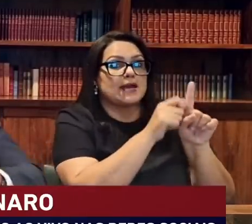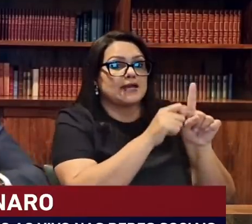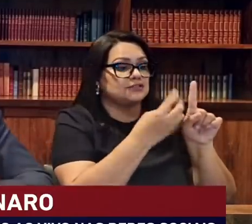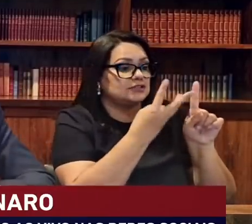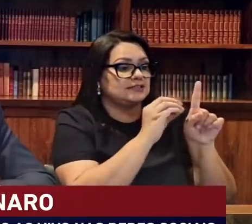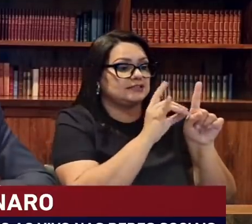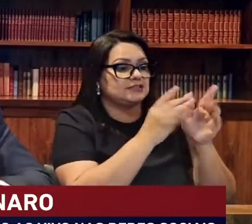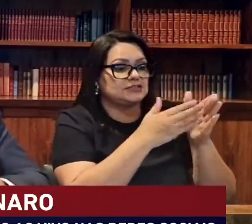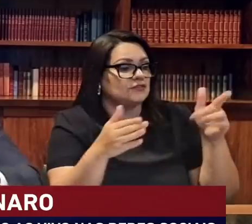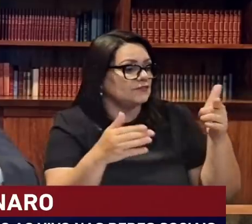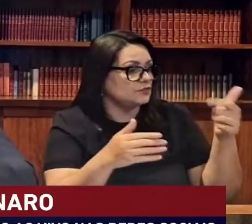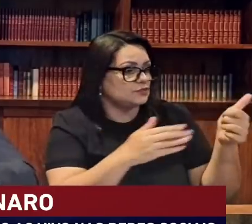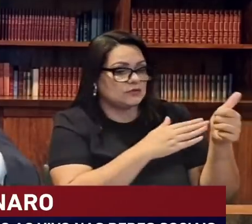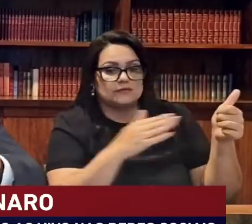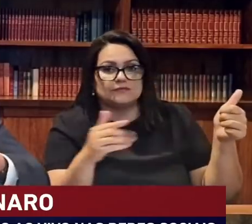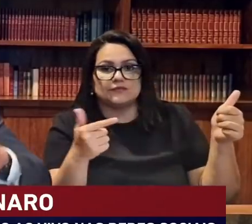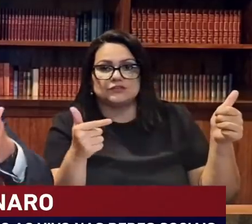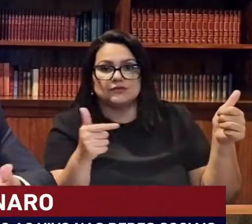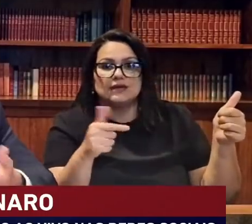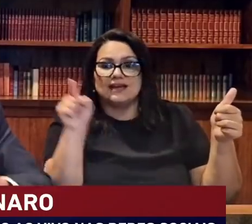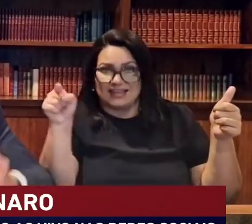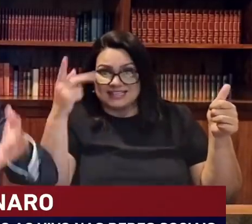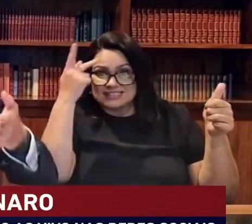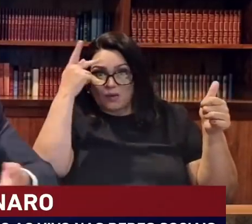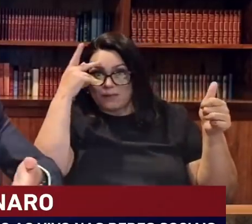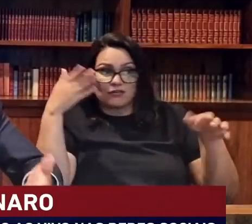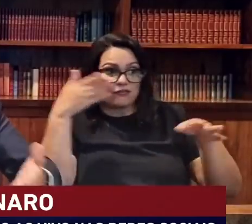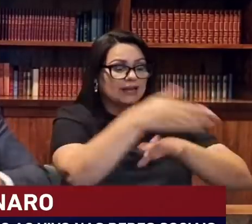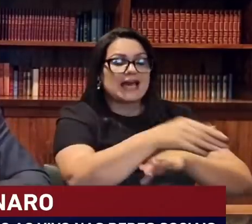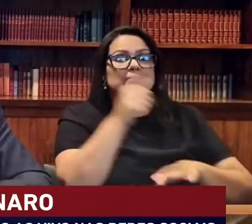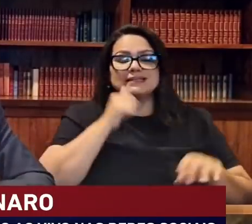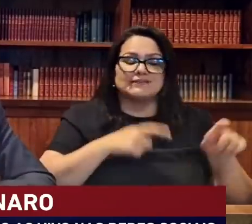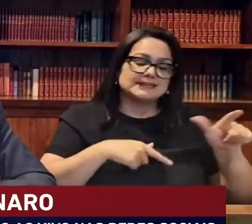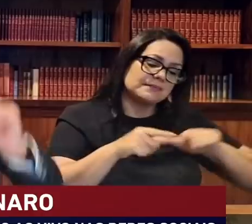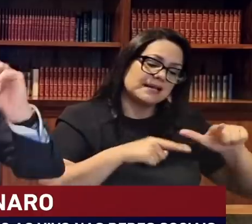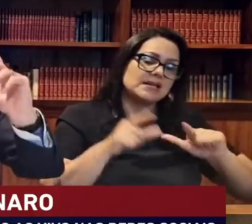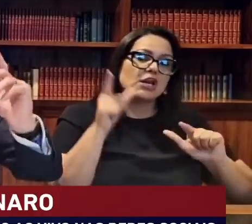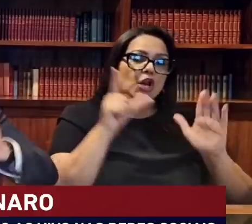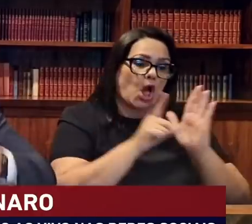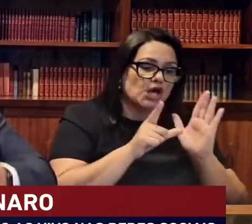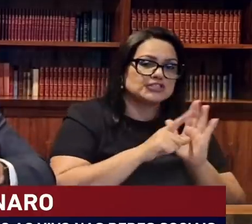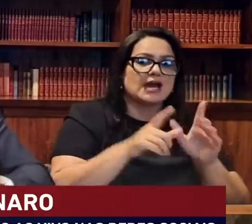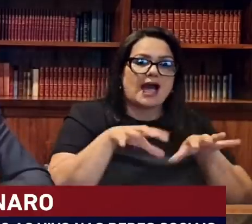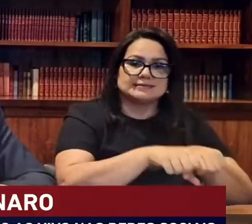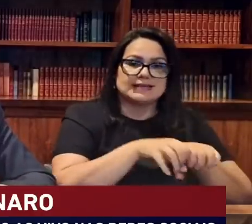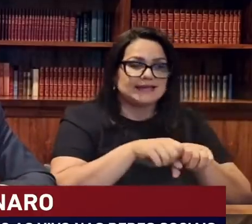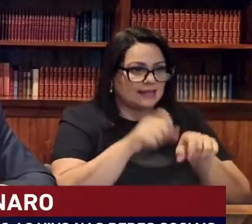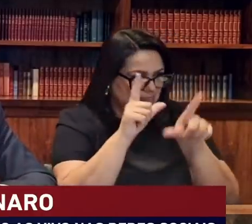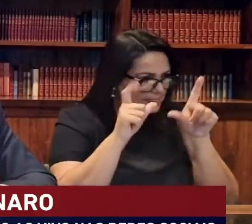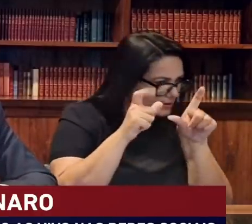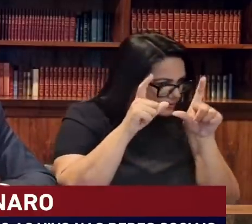ou 22. Ou seja, quando a Folha de São Paulo esteve lá, e ela estava na loja de açaí, fotografou, estava açaí,